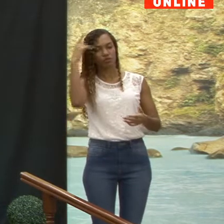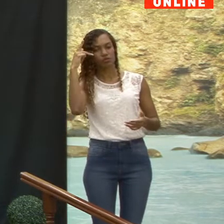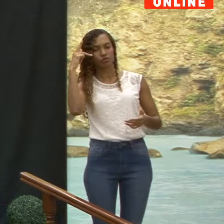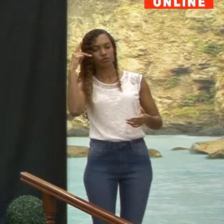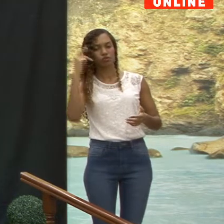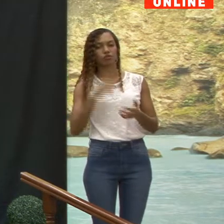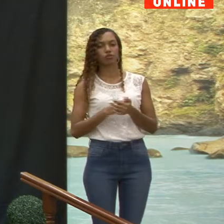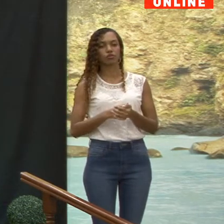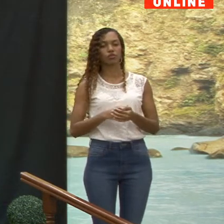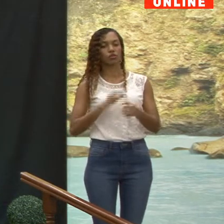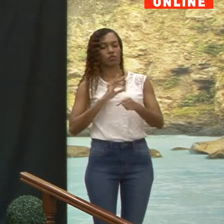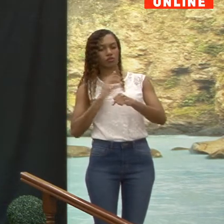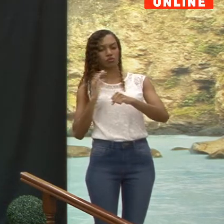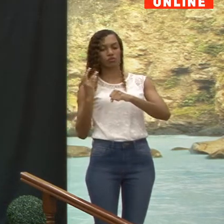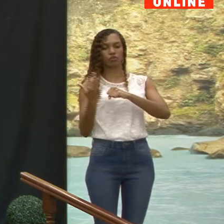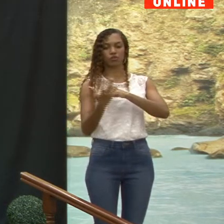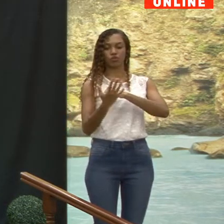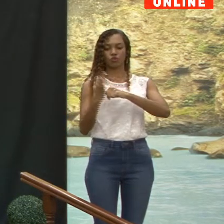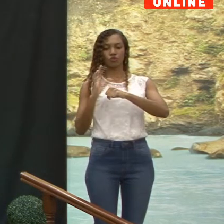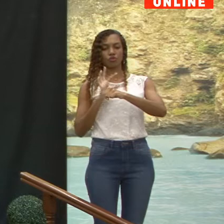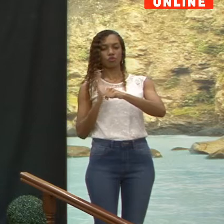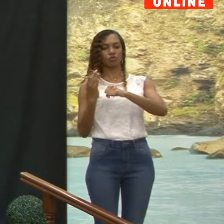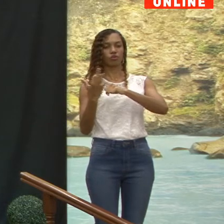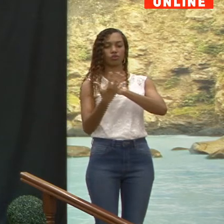ter Covid-19.